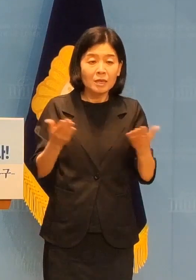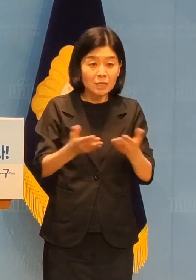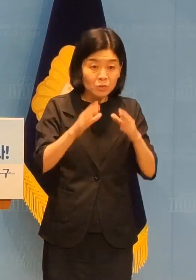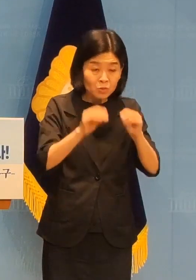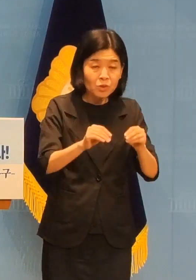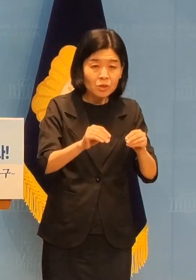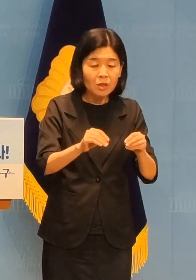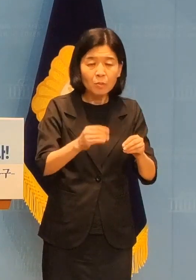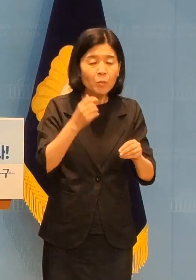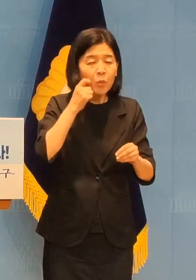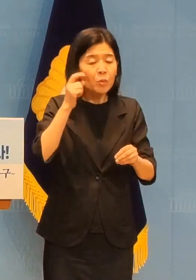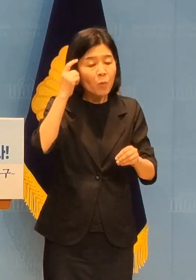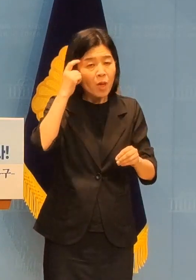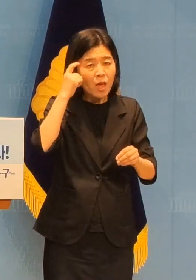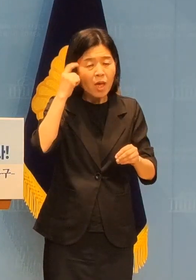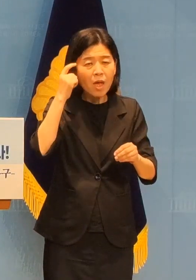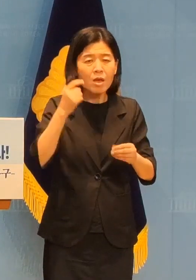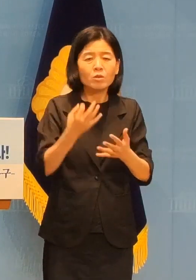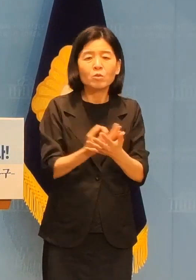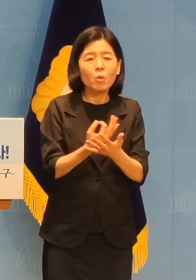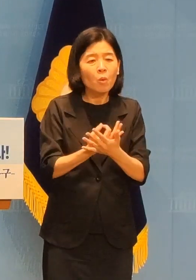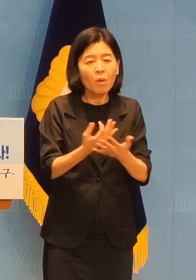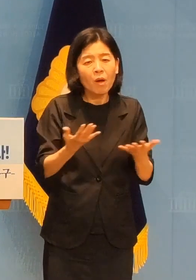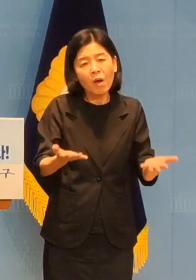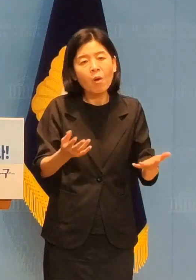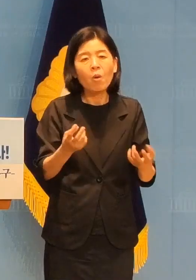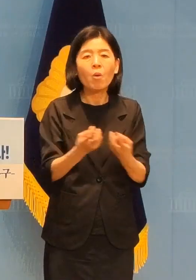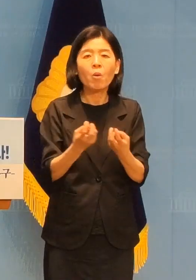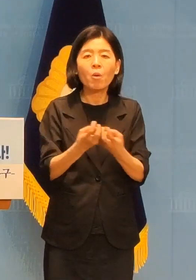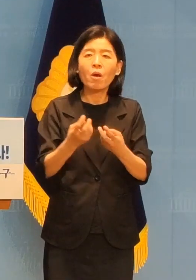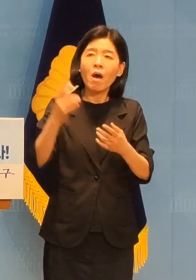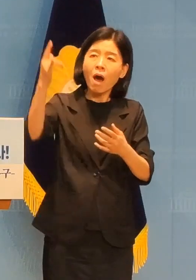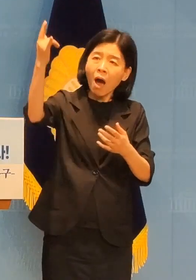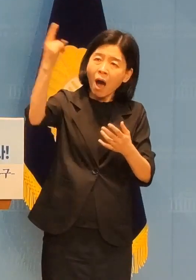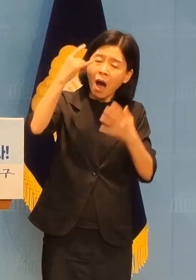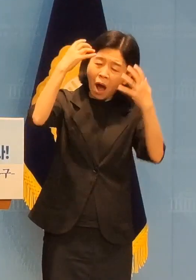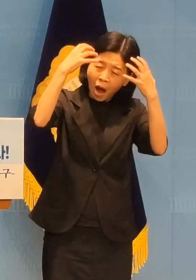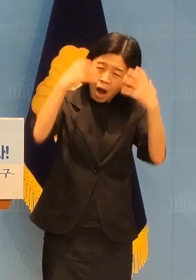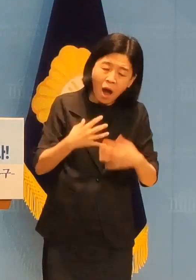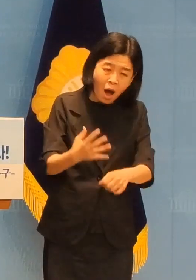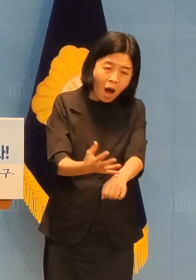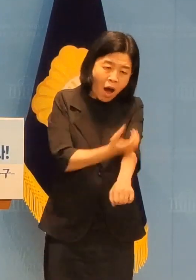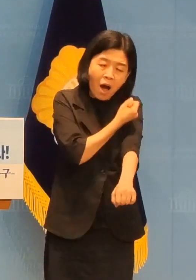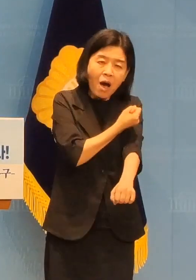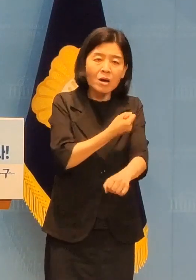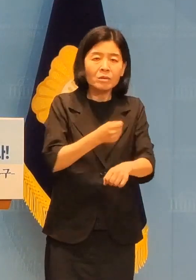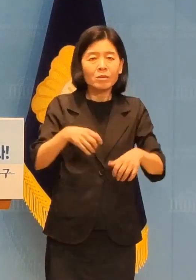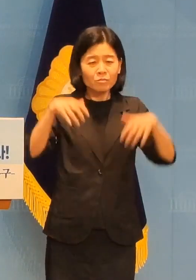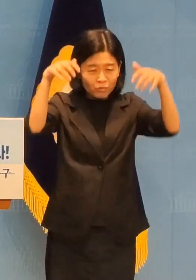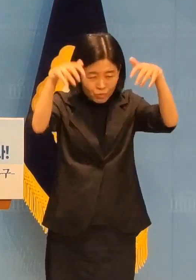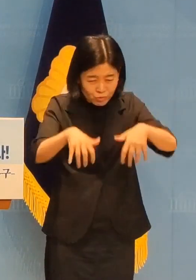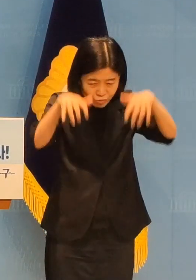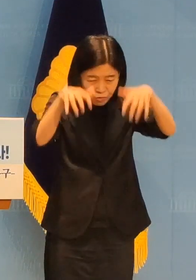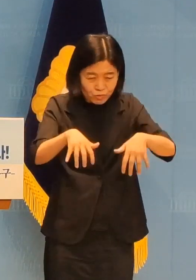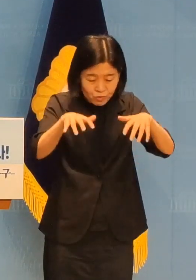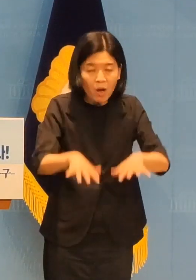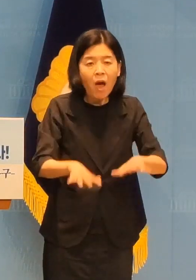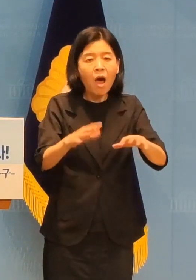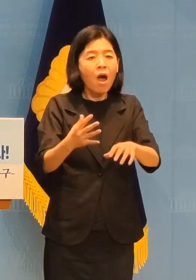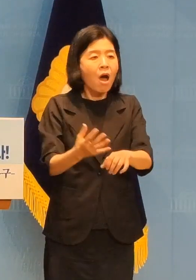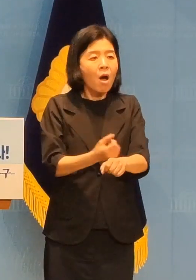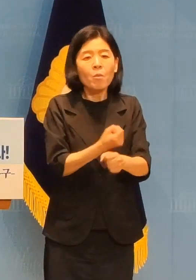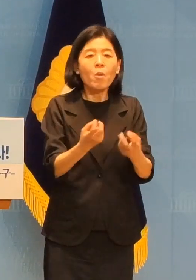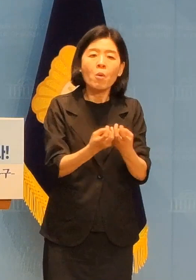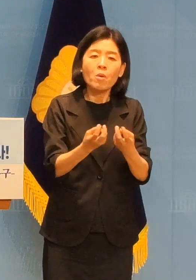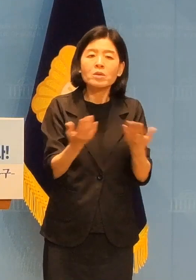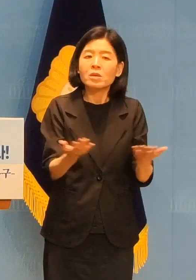해소입니다. 폭염과 폭우 등 기후재난 상황에서 생계 위협 때문에 일을 멈출 수 없는 노동자,